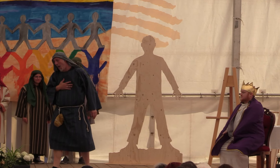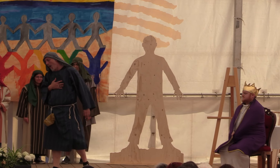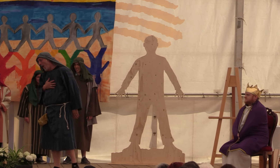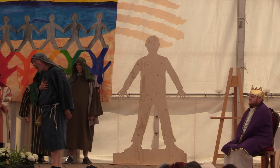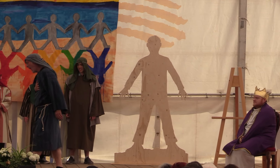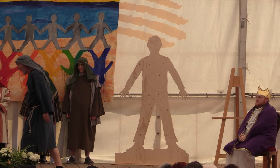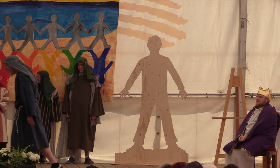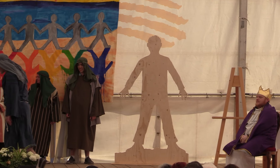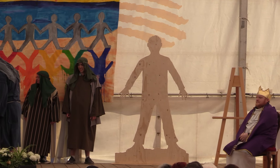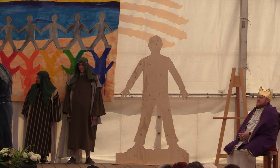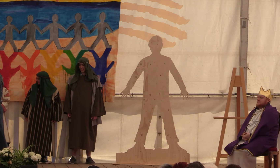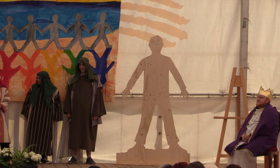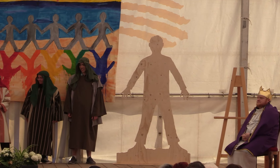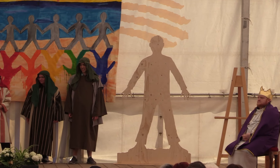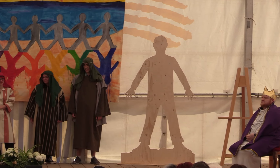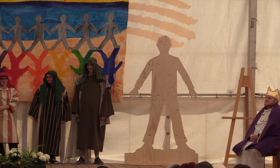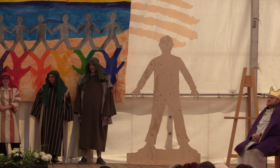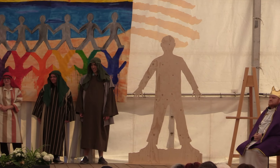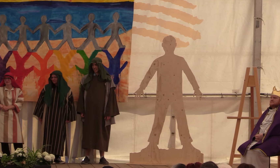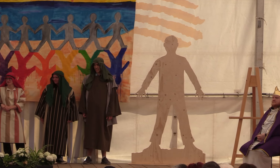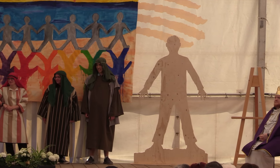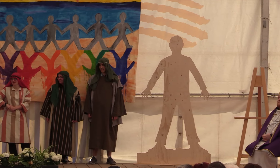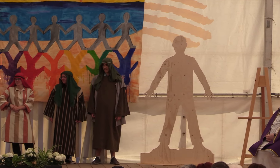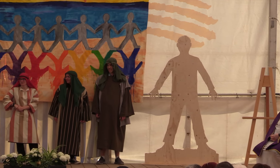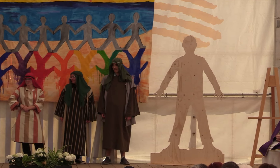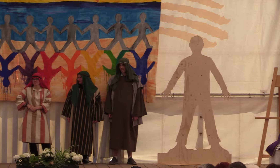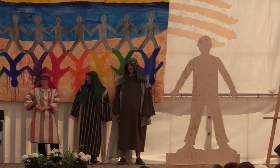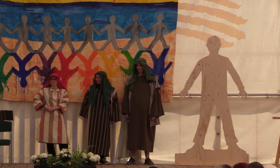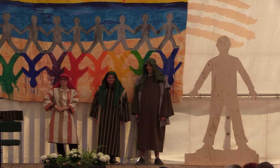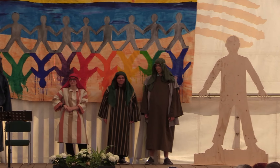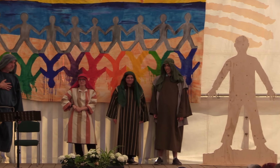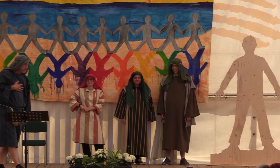Schulden. Frei bin ich jetzt. Ich hatte 10.000 Euro Schulden.